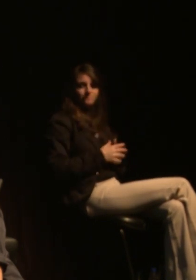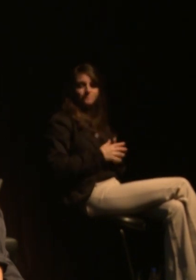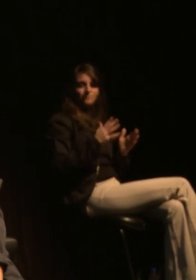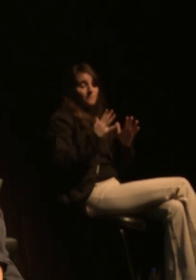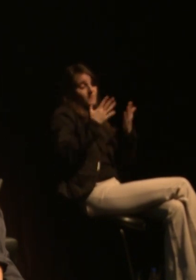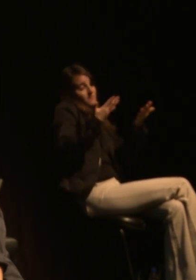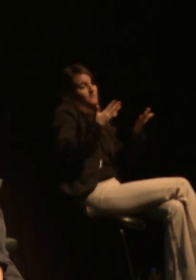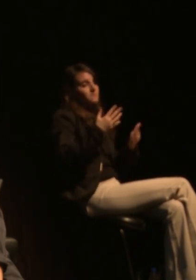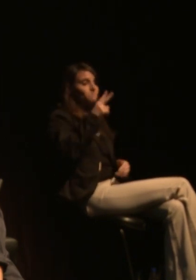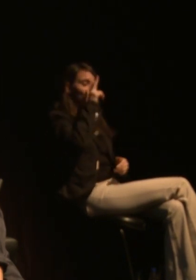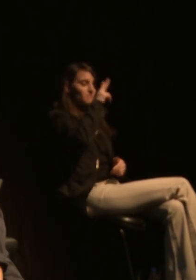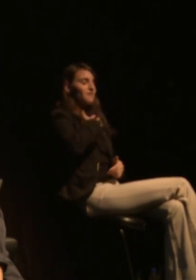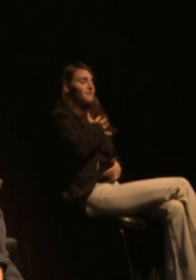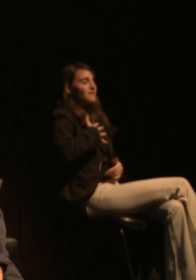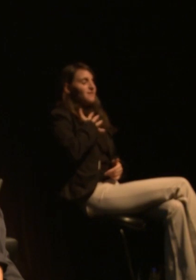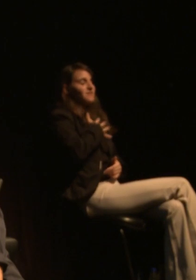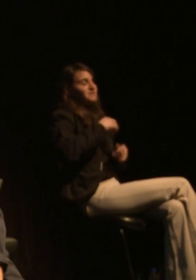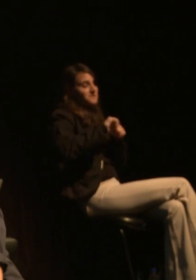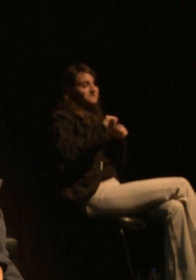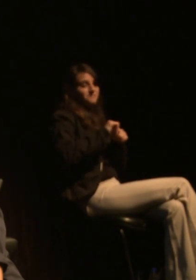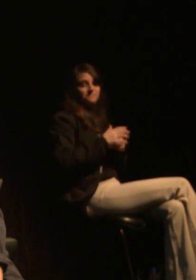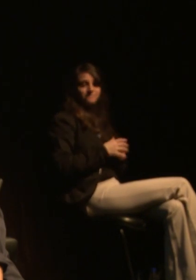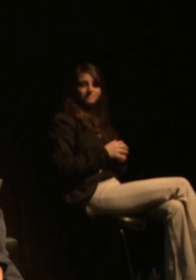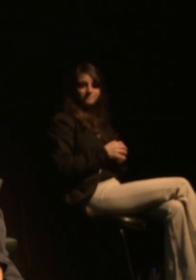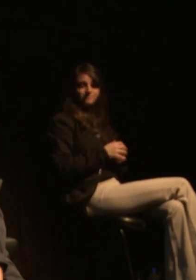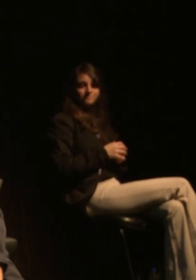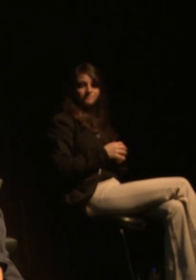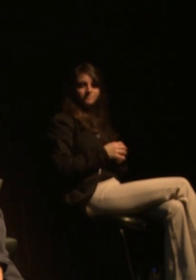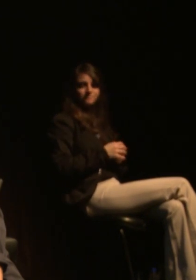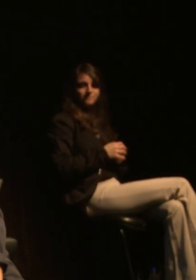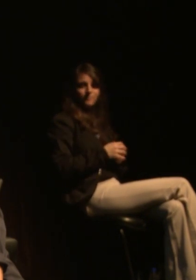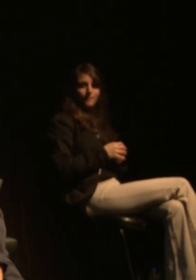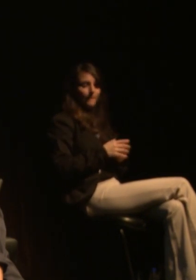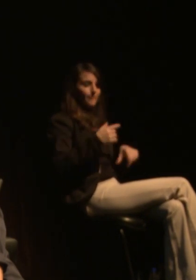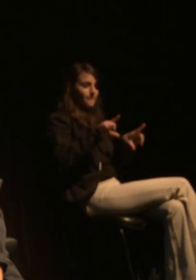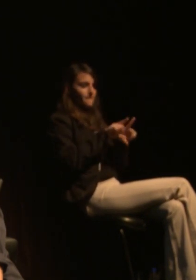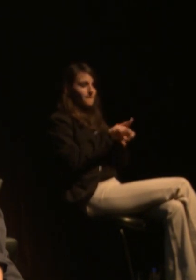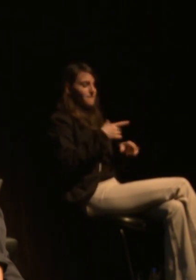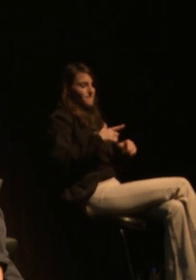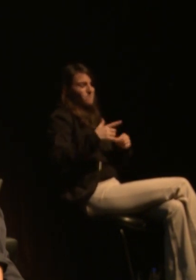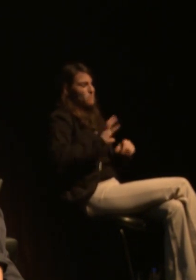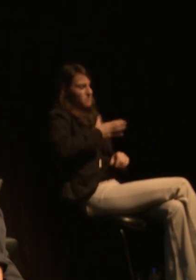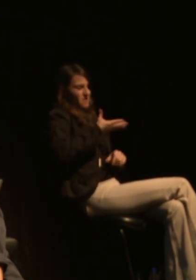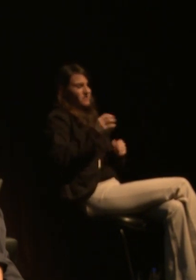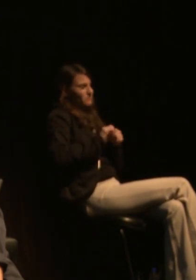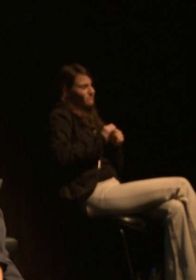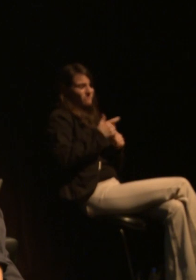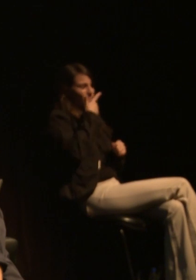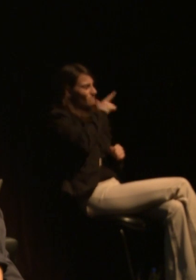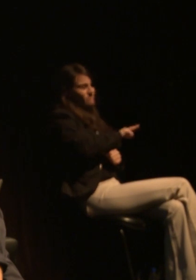assim, isso era uma coisa gostosa de fazer. Essa coisa, você também não teria pique mais hoje para fazer